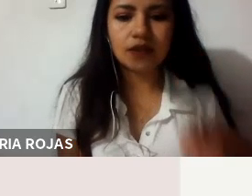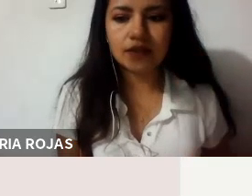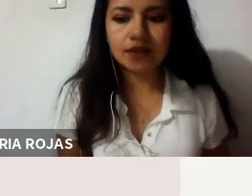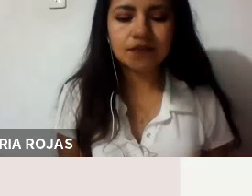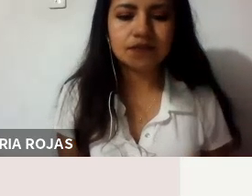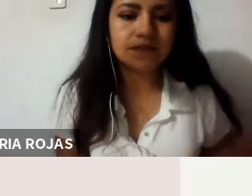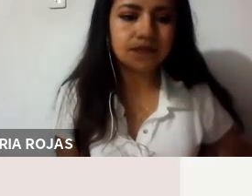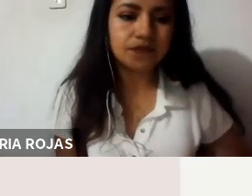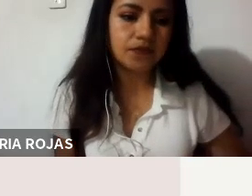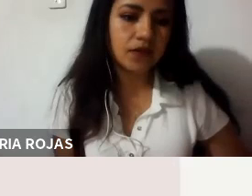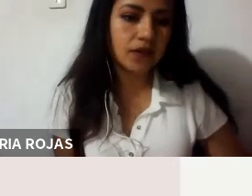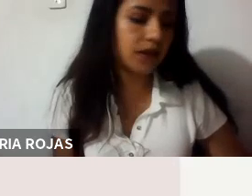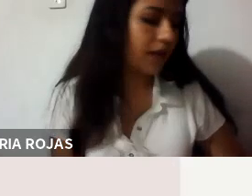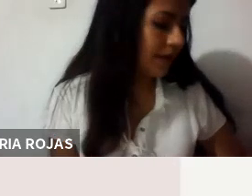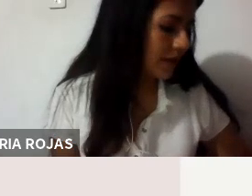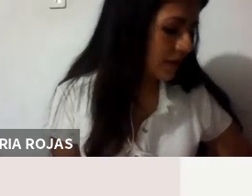sangre,